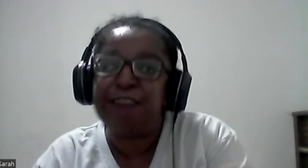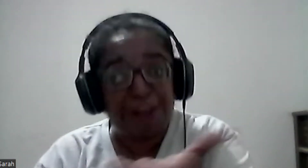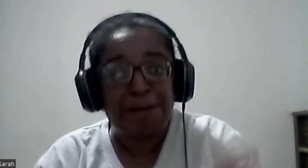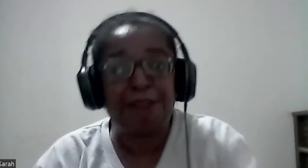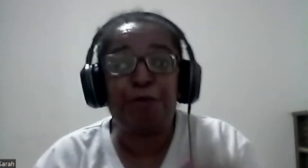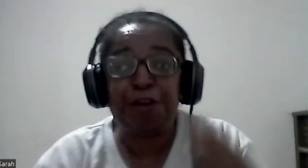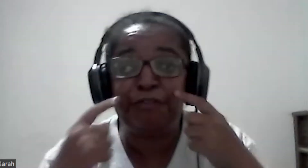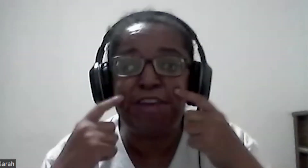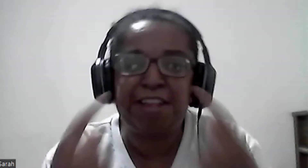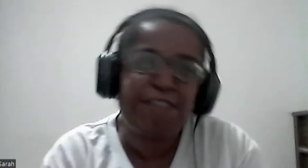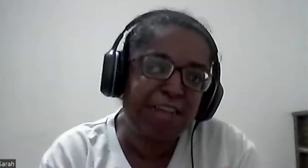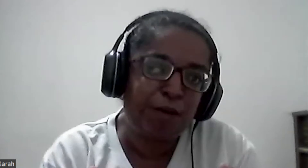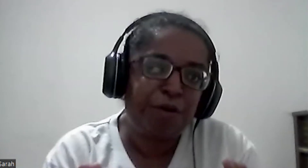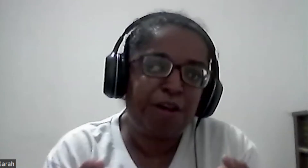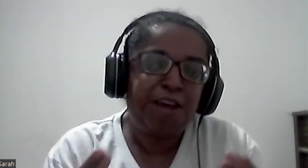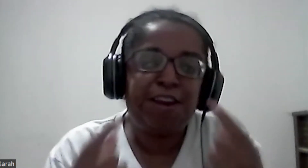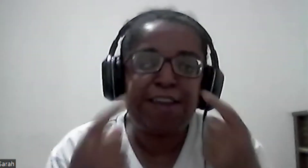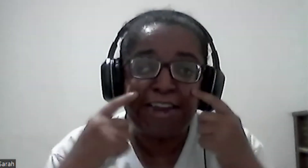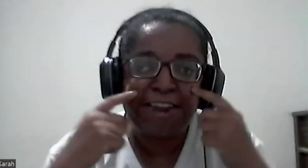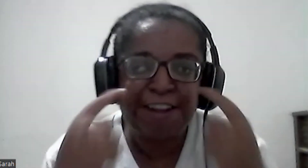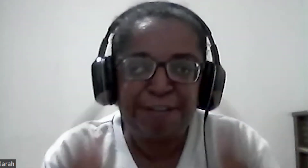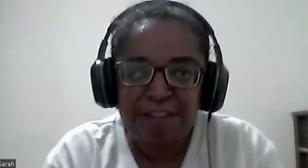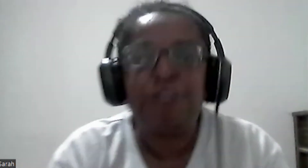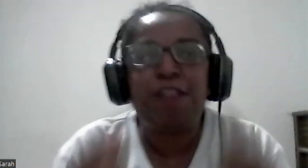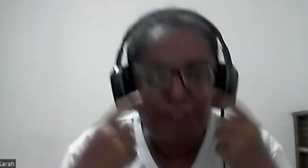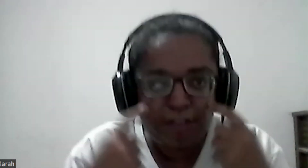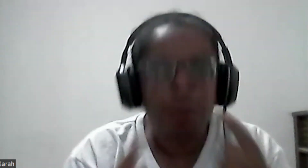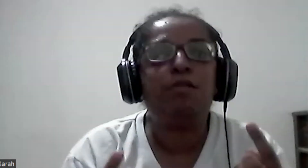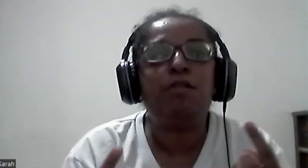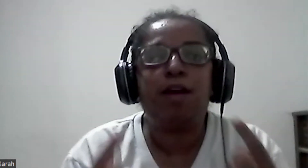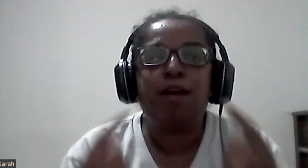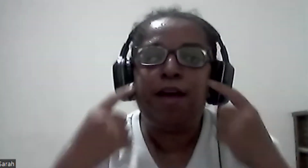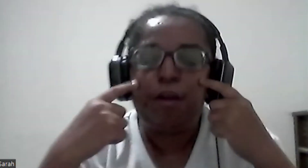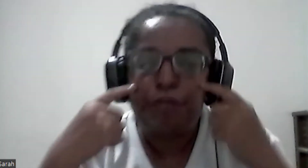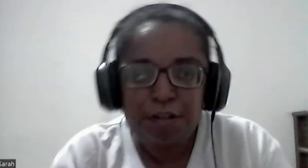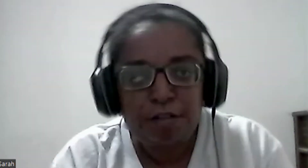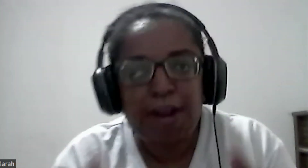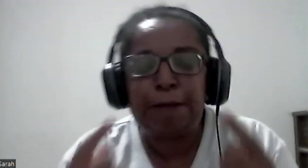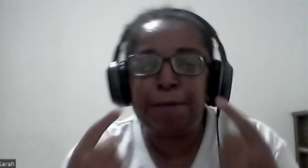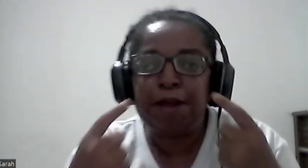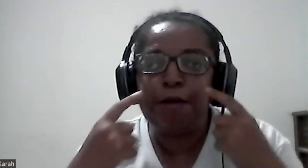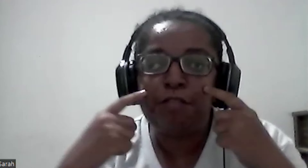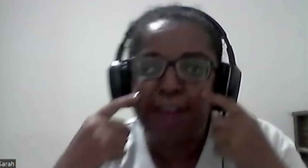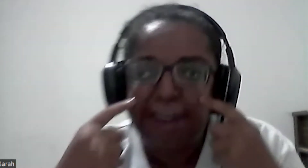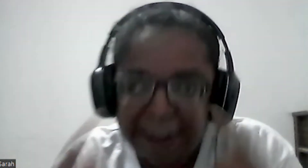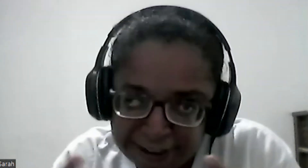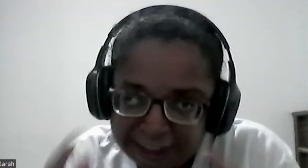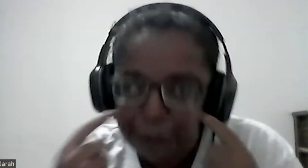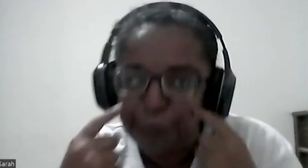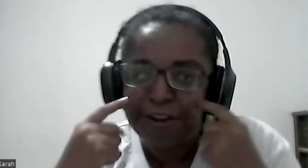justamente porque eu vi essa visão de estar na entrevista. Eu entrevistei o surda. fiz o treinamento, eu sei da lacuna que